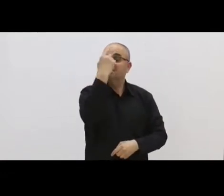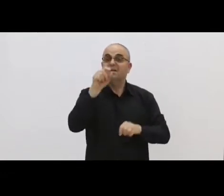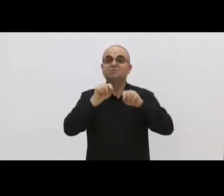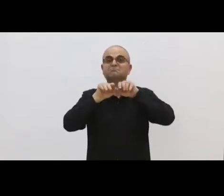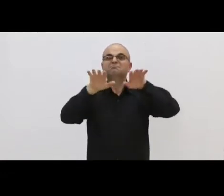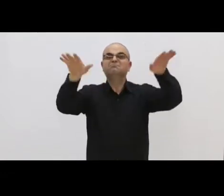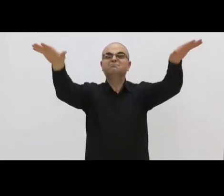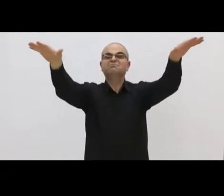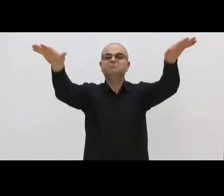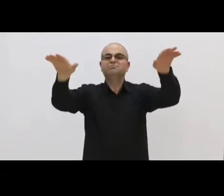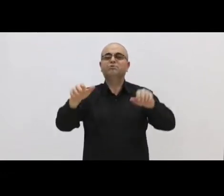تعاطفنا أيضا كذلك.